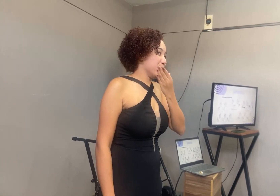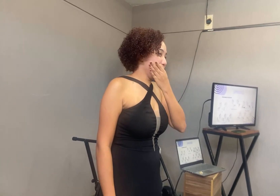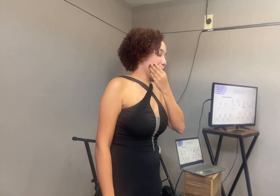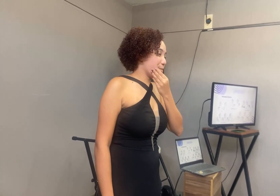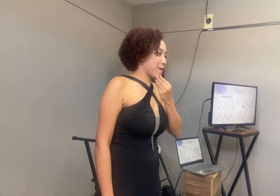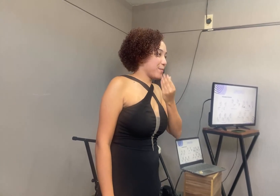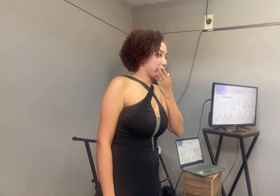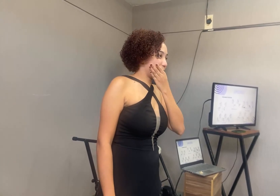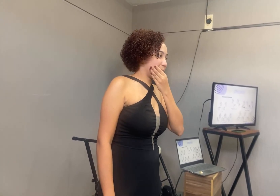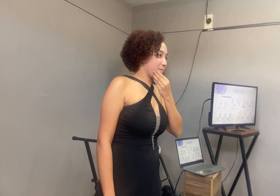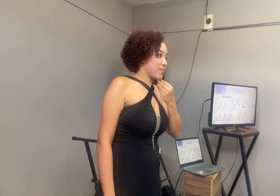do homem.